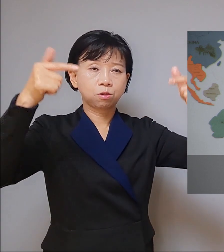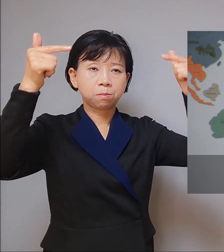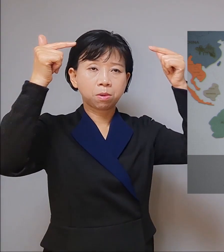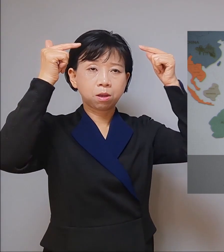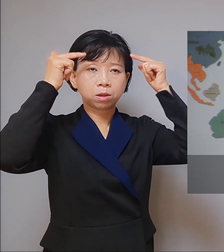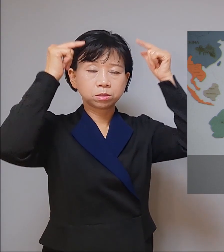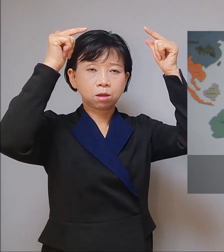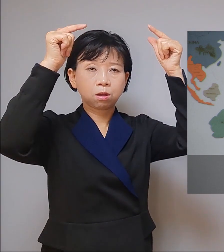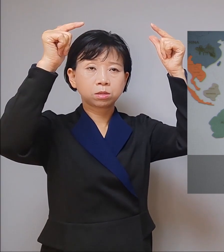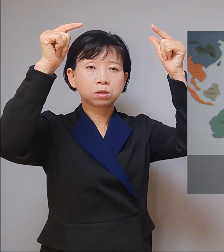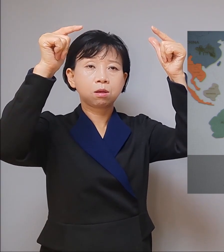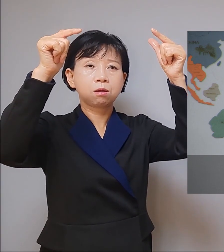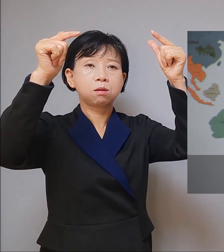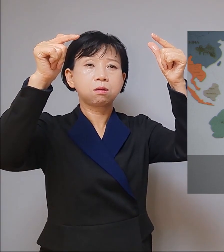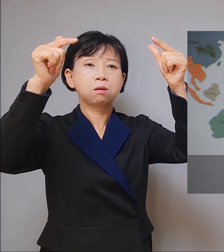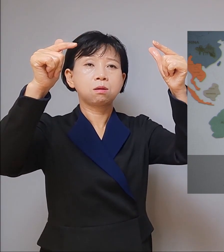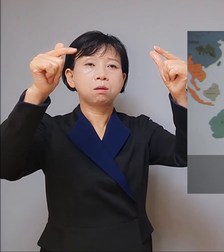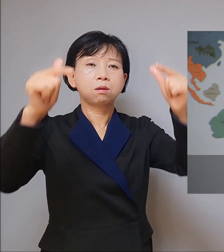멸류관